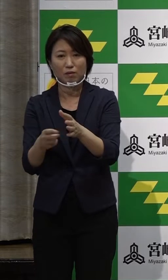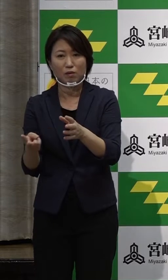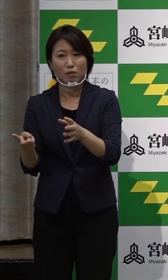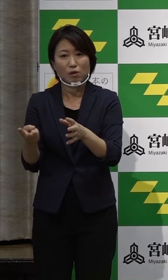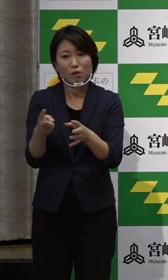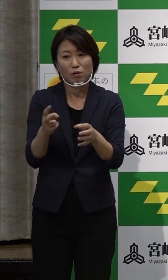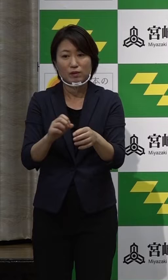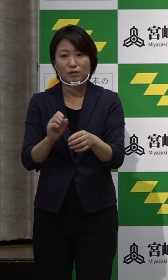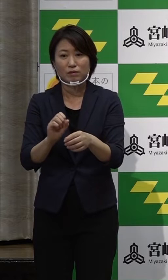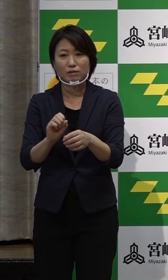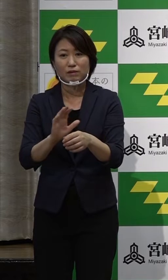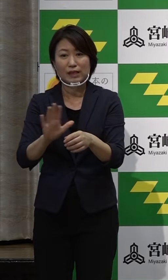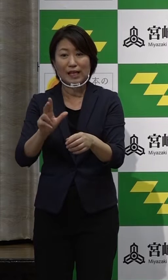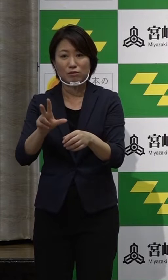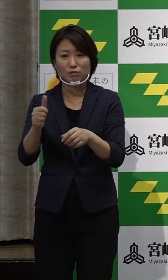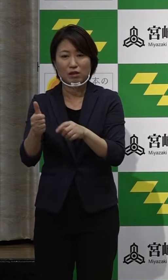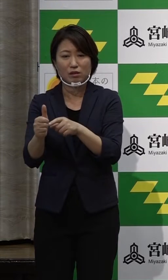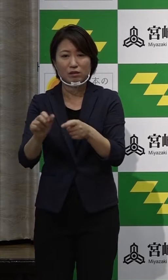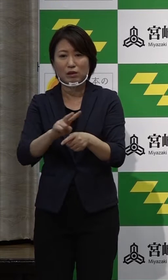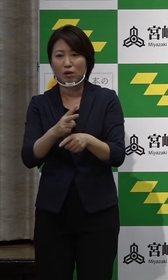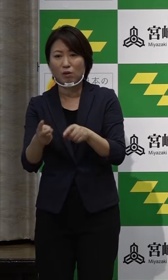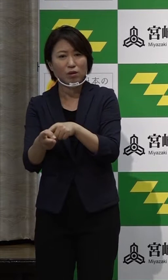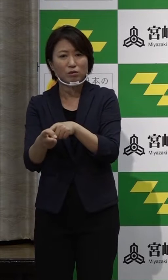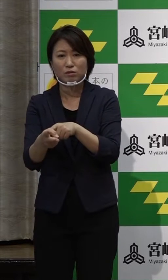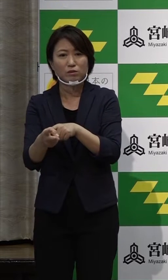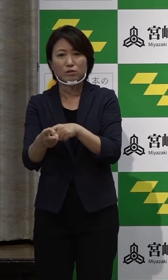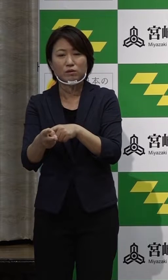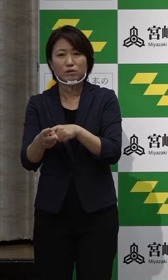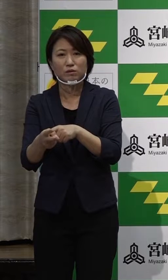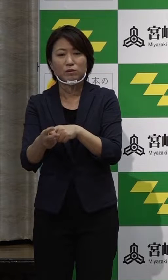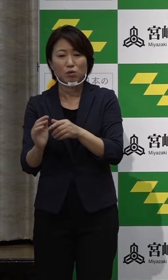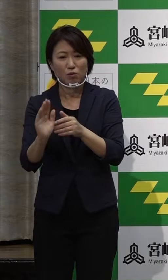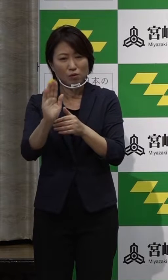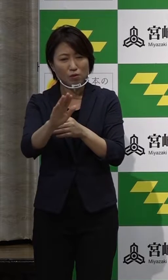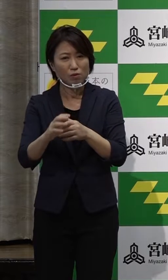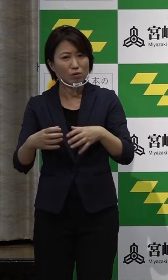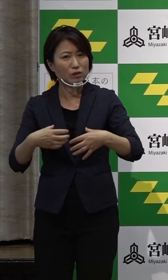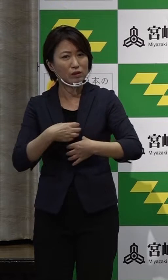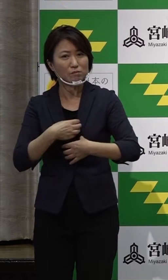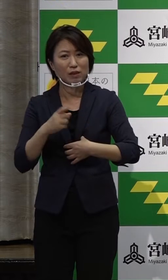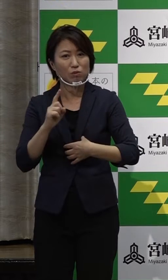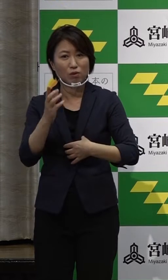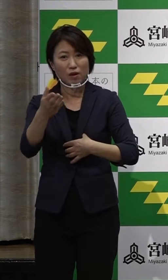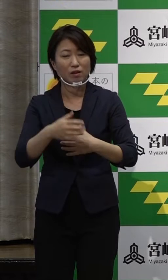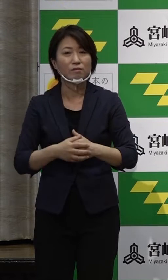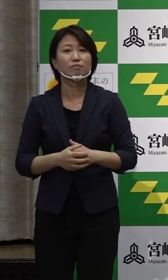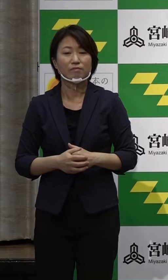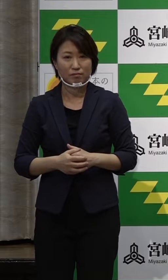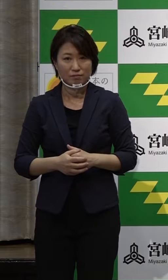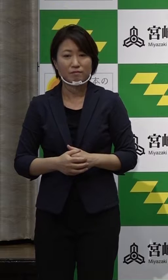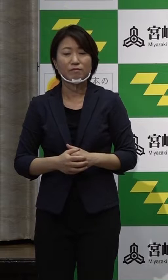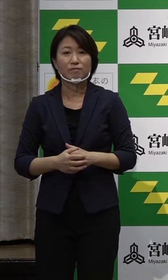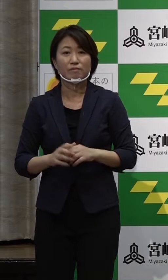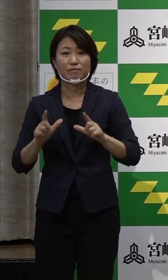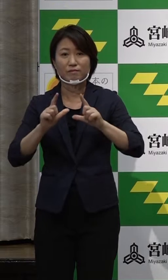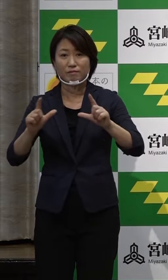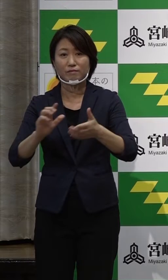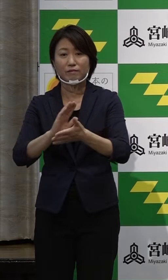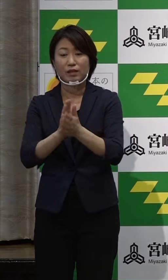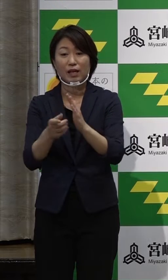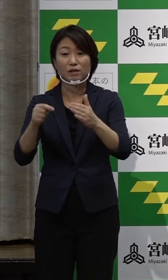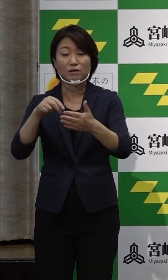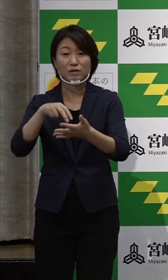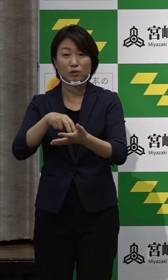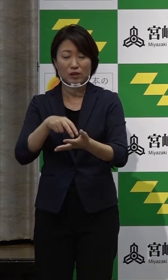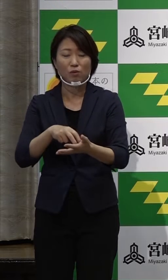という受け止めはなかった、そこが大きな変化だと思われるんですが、その点についていかがでしょうか。 はい、本件ではデルタ株の本